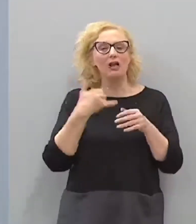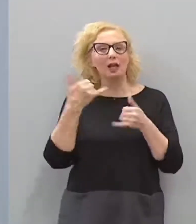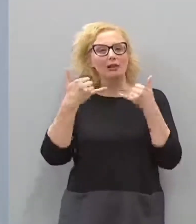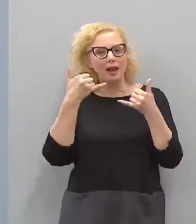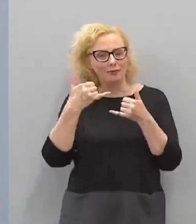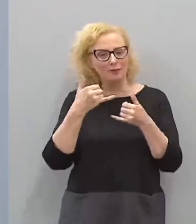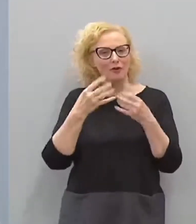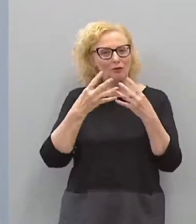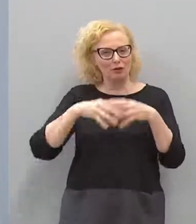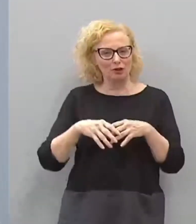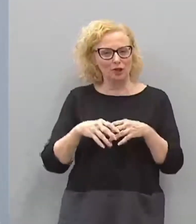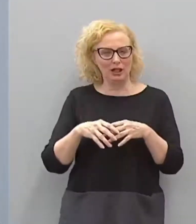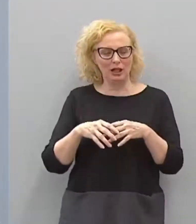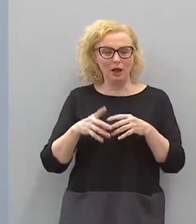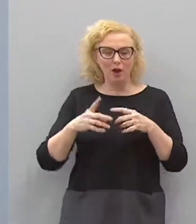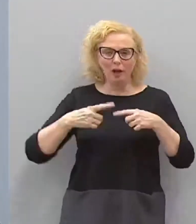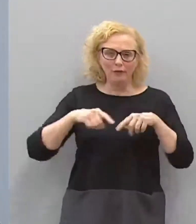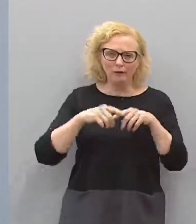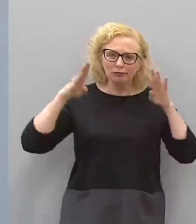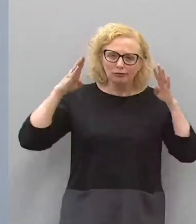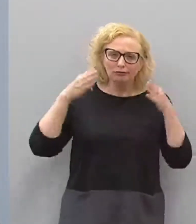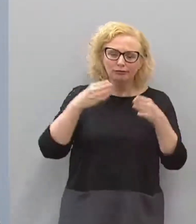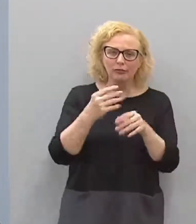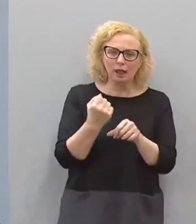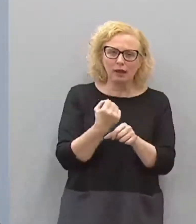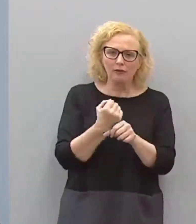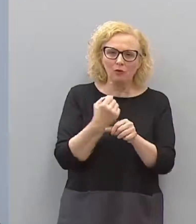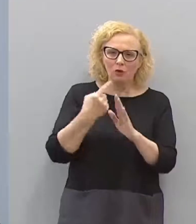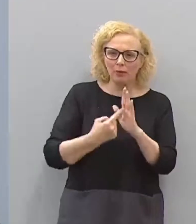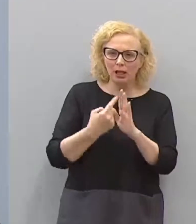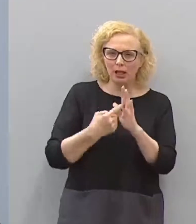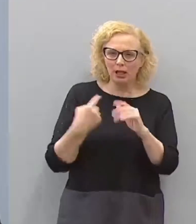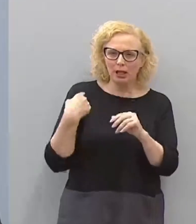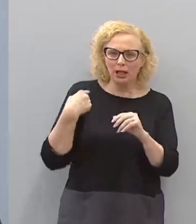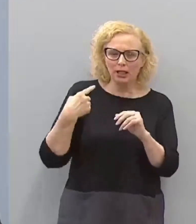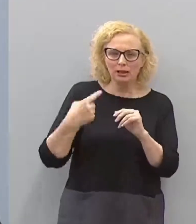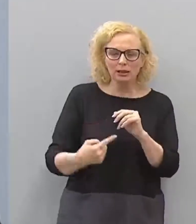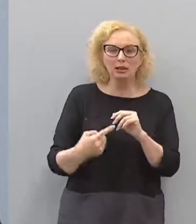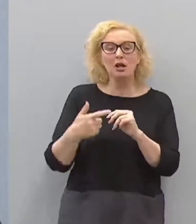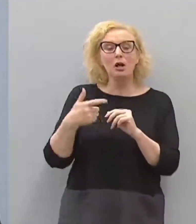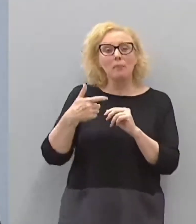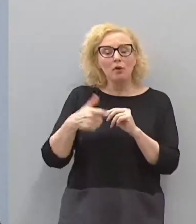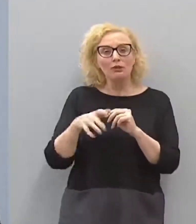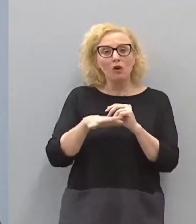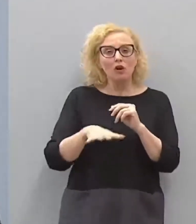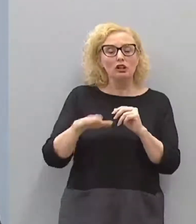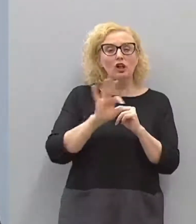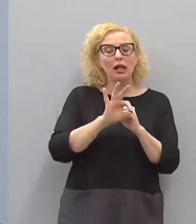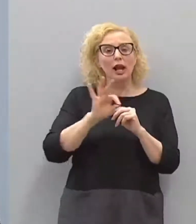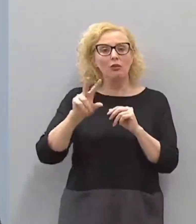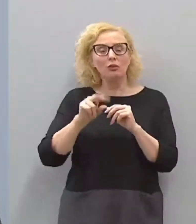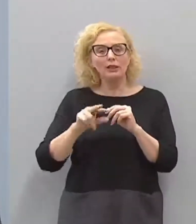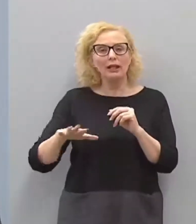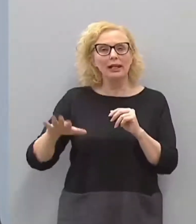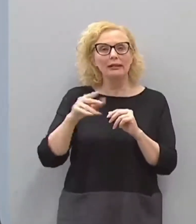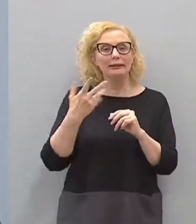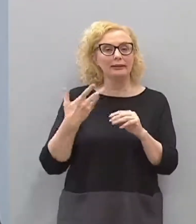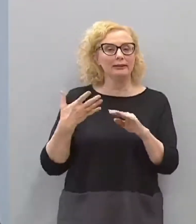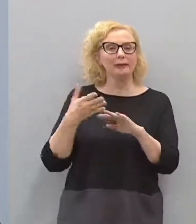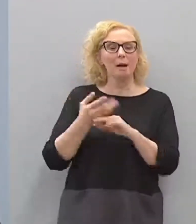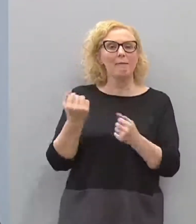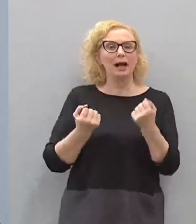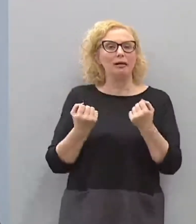abbiamo lavorato e sta lavorando in questi mesi perché sappiamo che in alcune zone del trentino quando passi in macchina